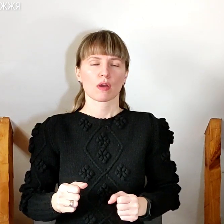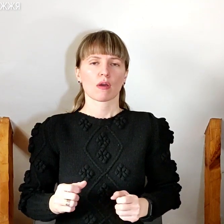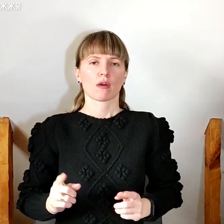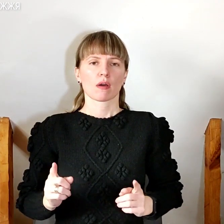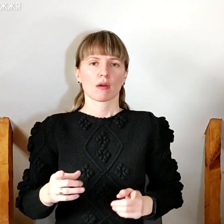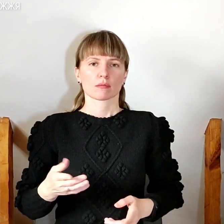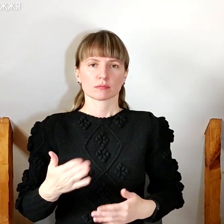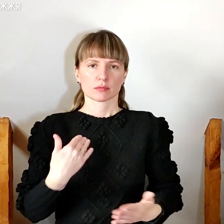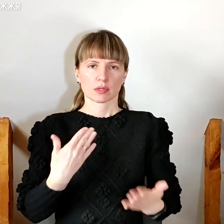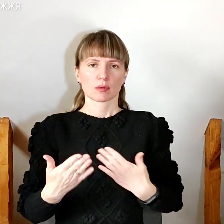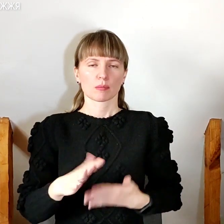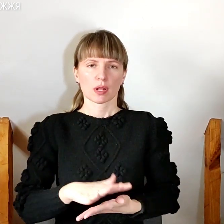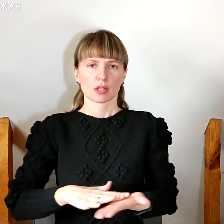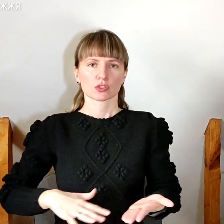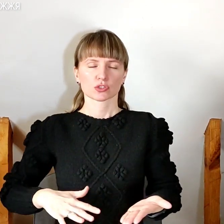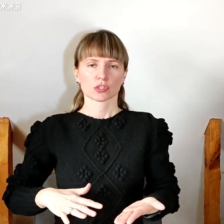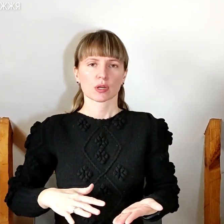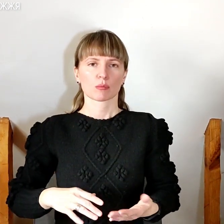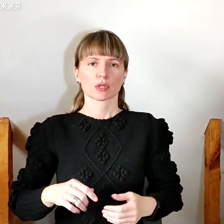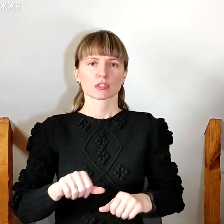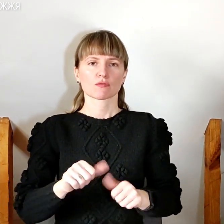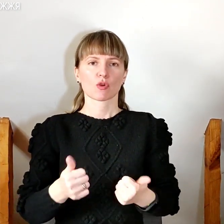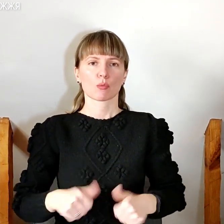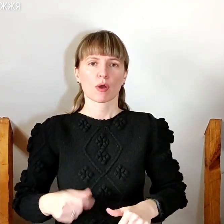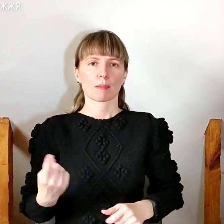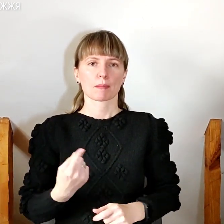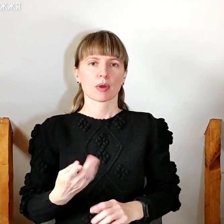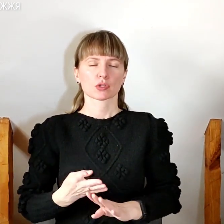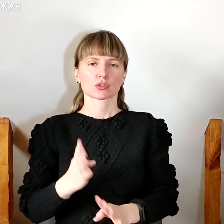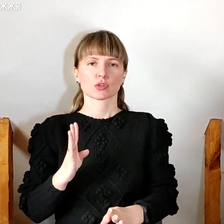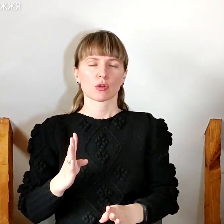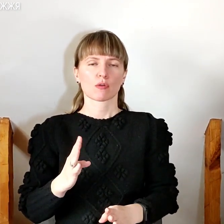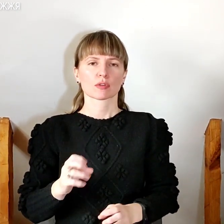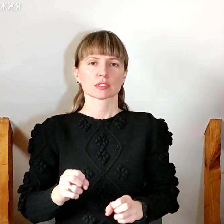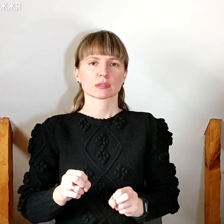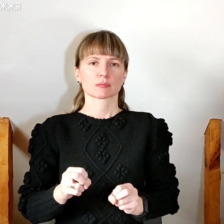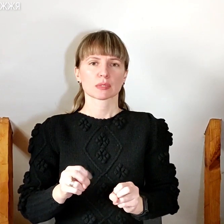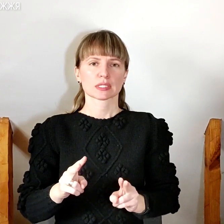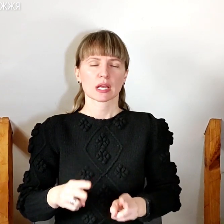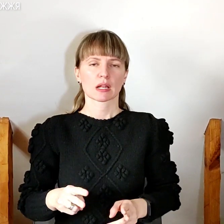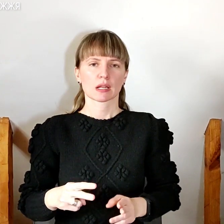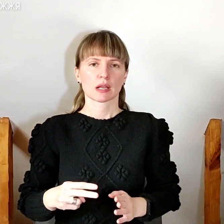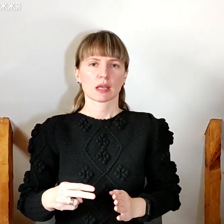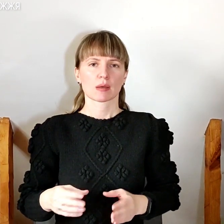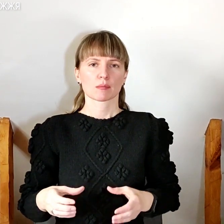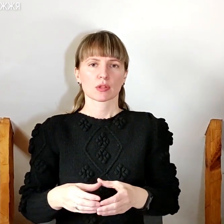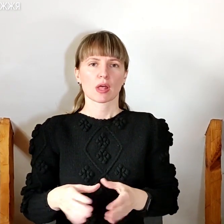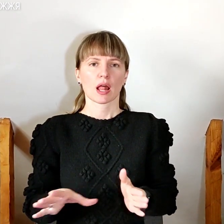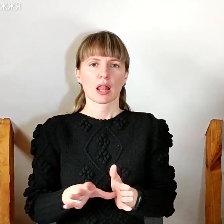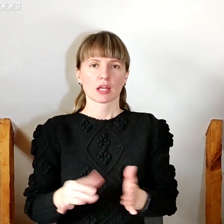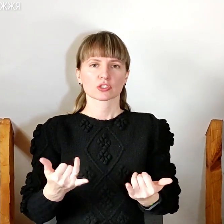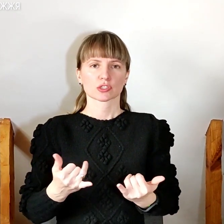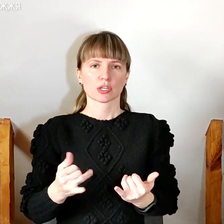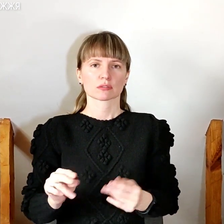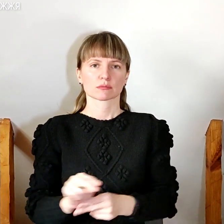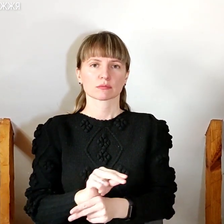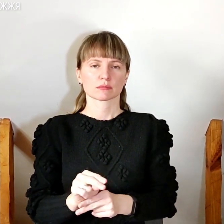Сформували першочергово ресівські підрозділи електриків. Вони ведуть зараз відновлення лінії. Сподіваємося, тільки лінія буде